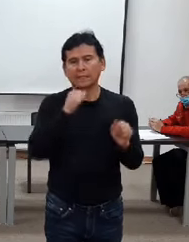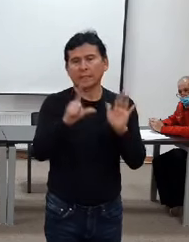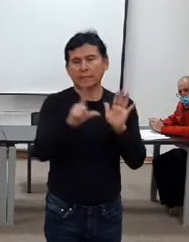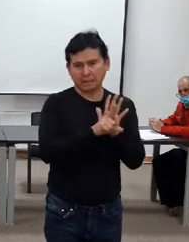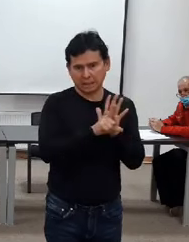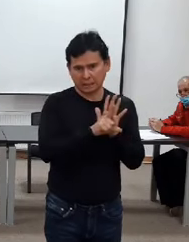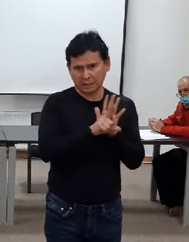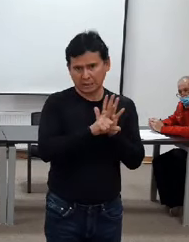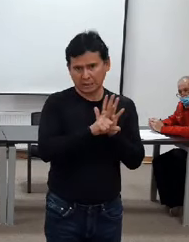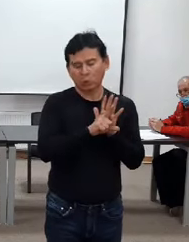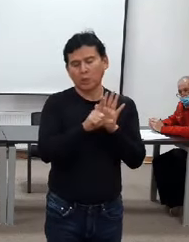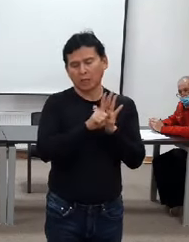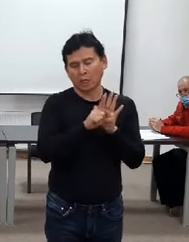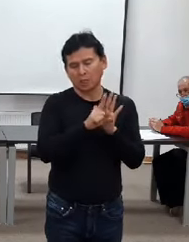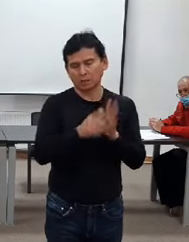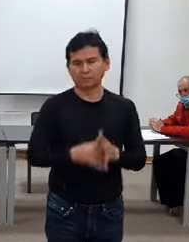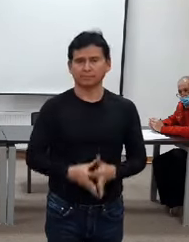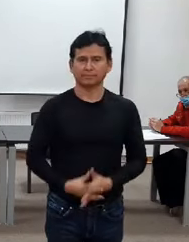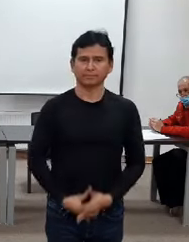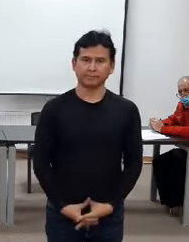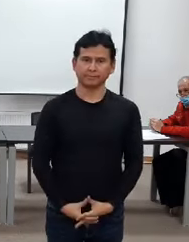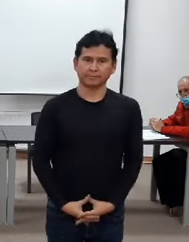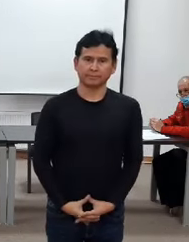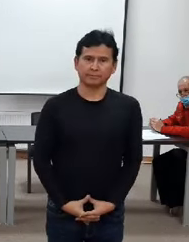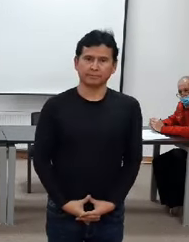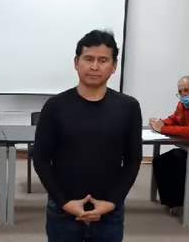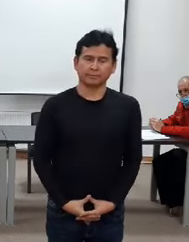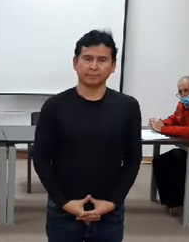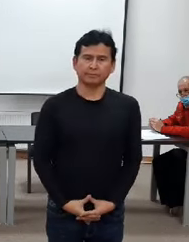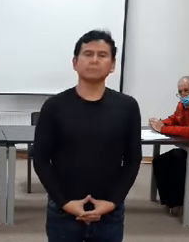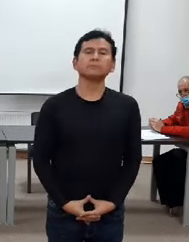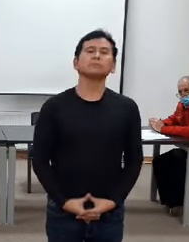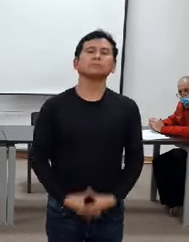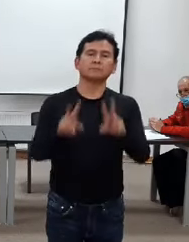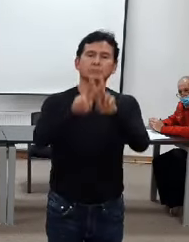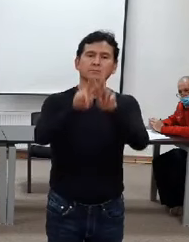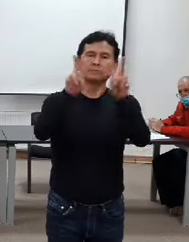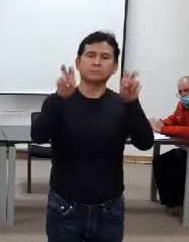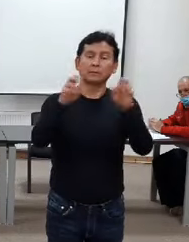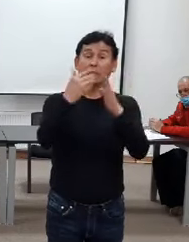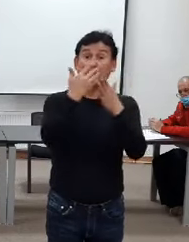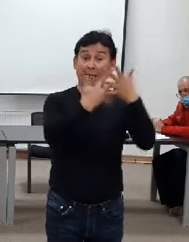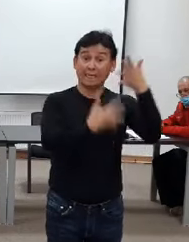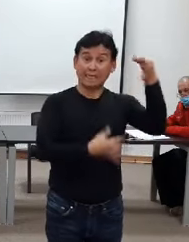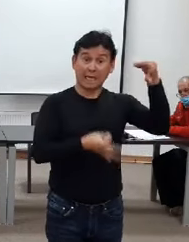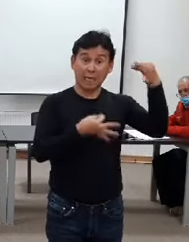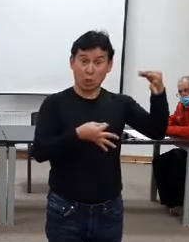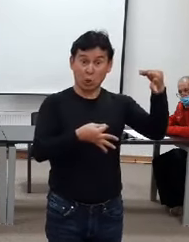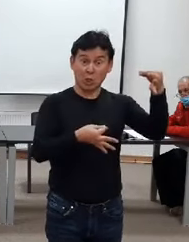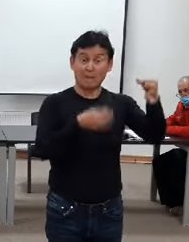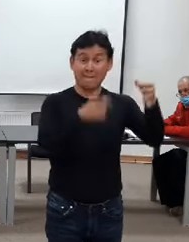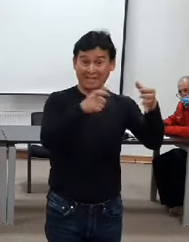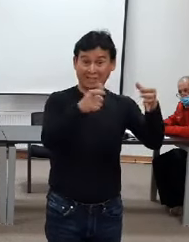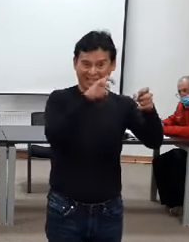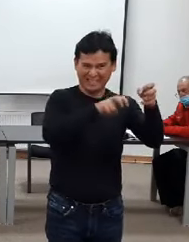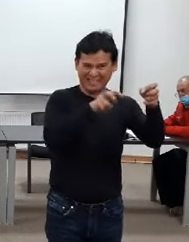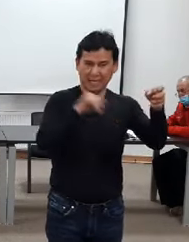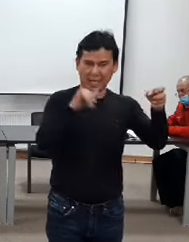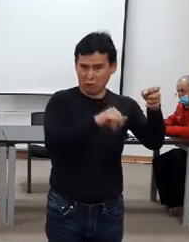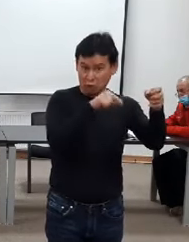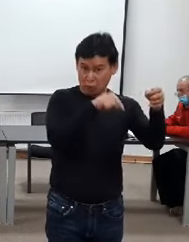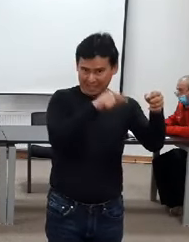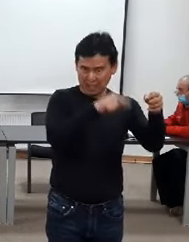que no es una norma, es una ley, don Mario Pardo. Seremi, respecto a la lista de pasajeros que usted señaló que ayer le entregó la